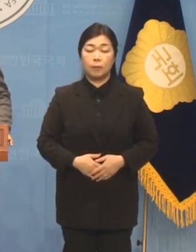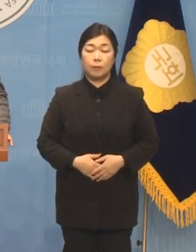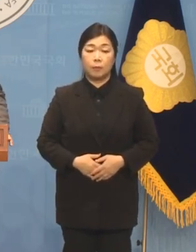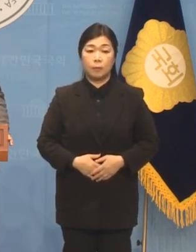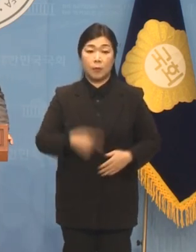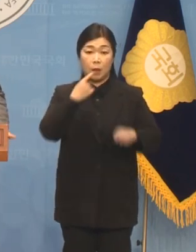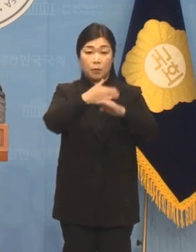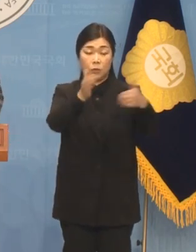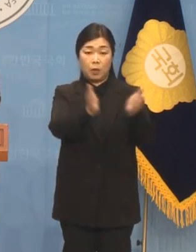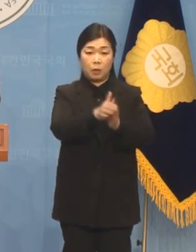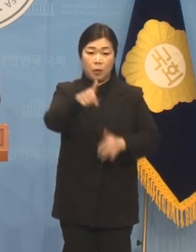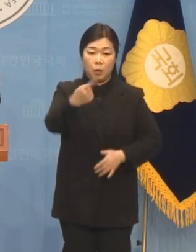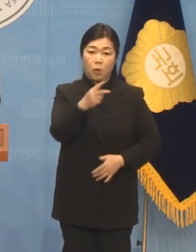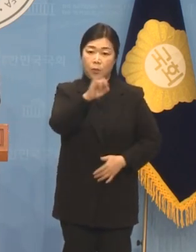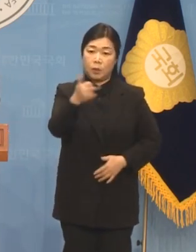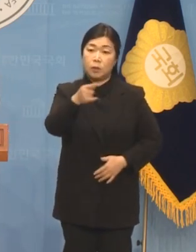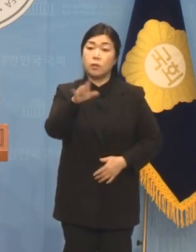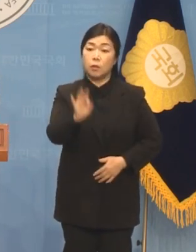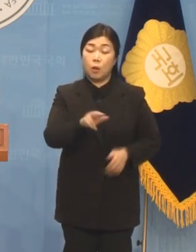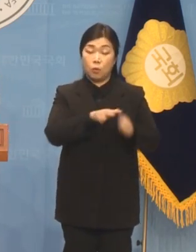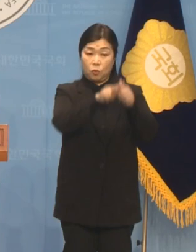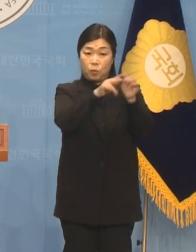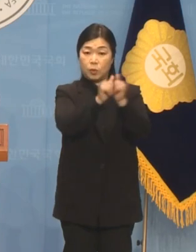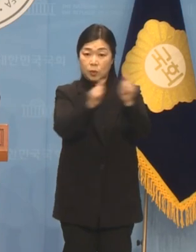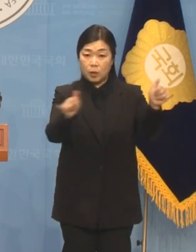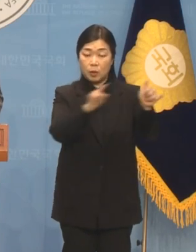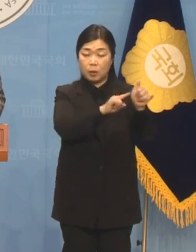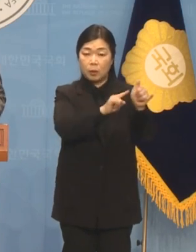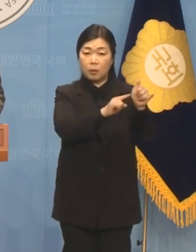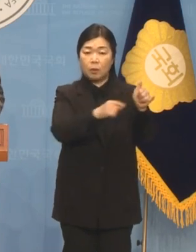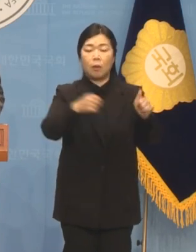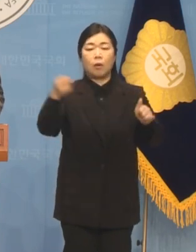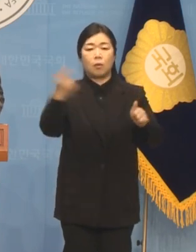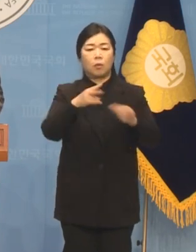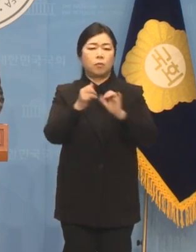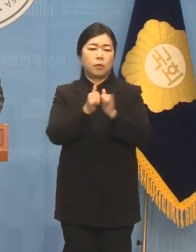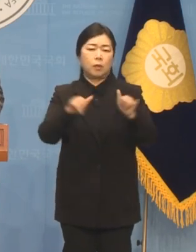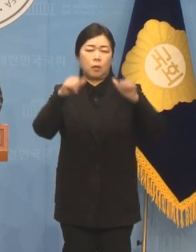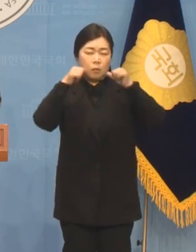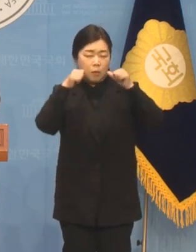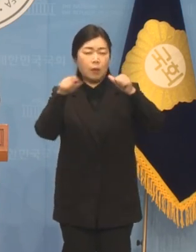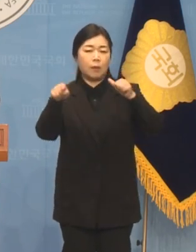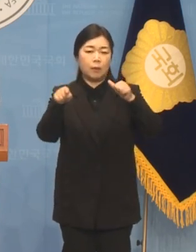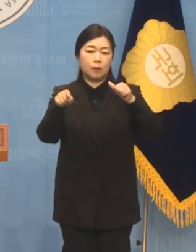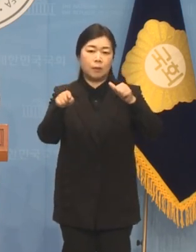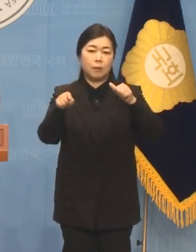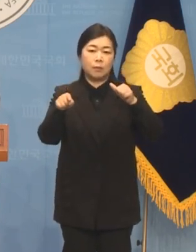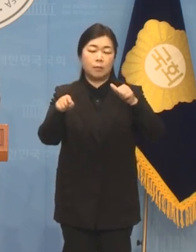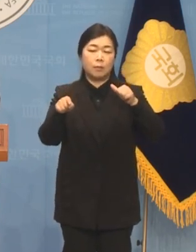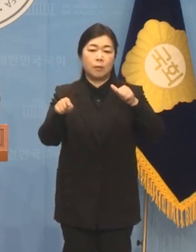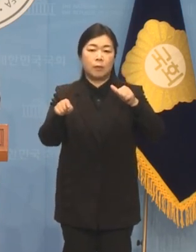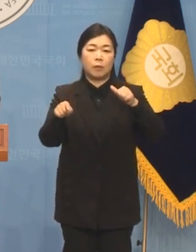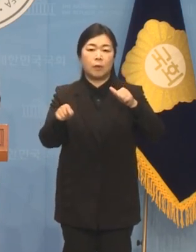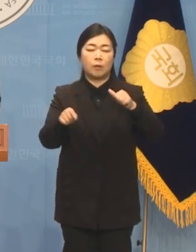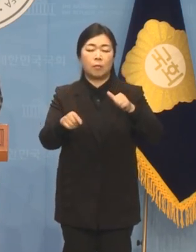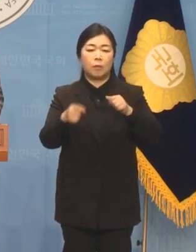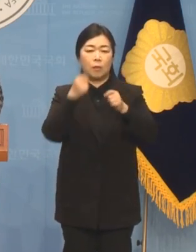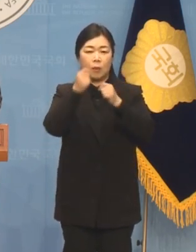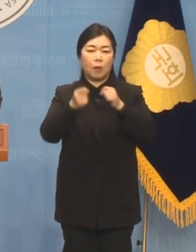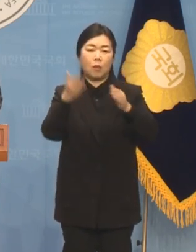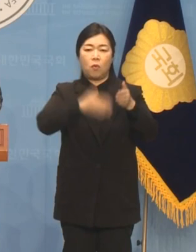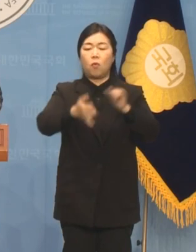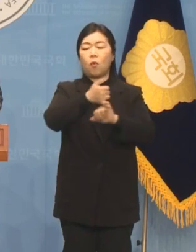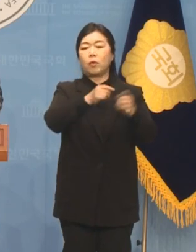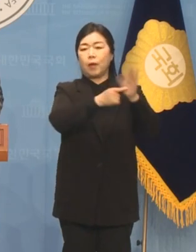민주당 고민정 후보 또다시 구민 우롱하는 지상철 지하화 뻥 공약, 광진